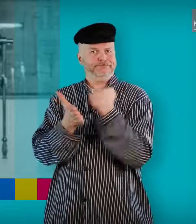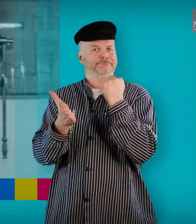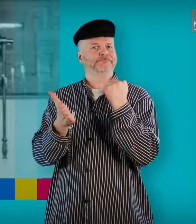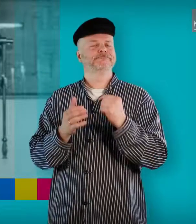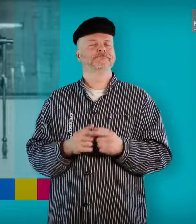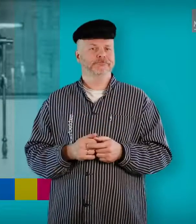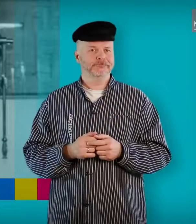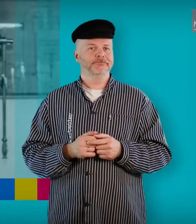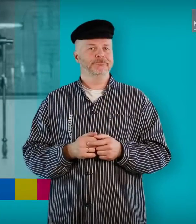Maskinene